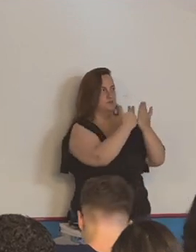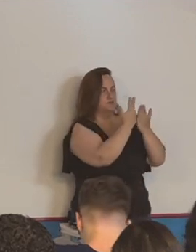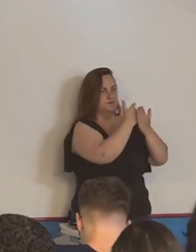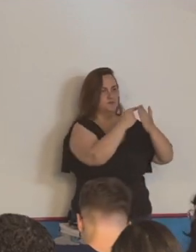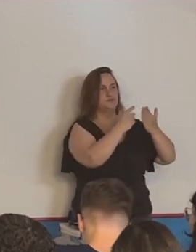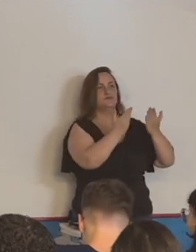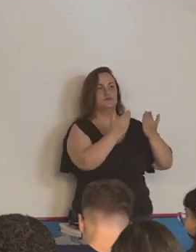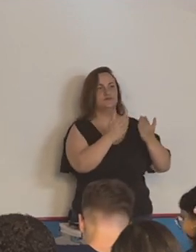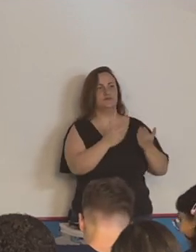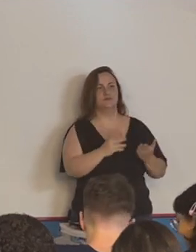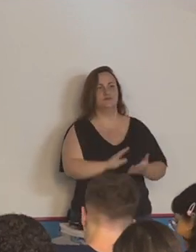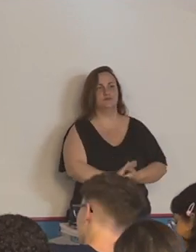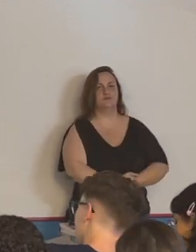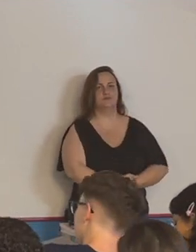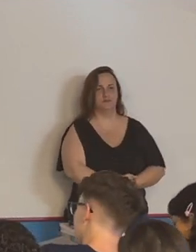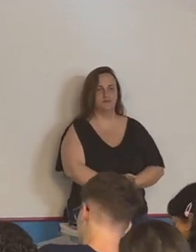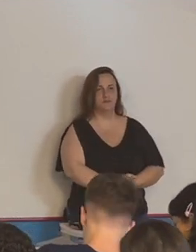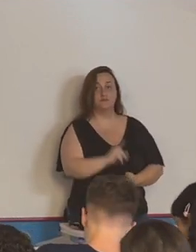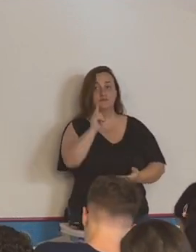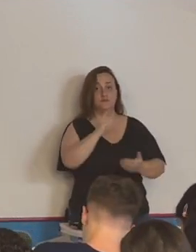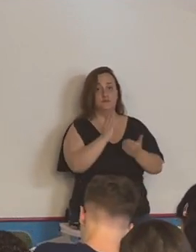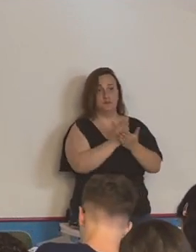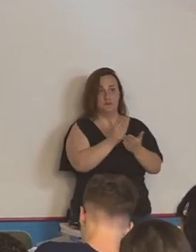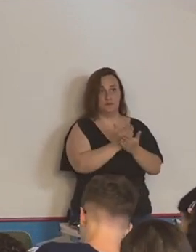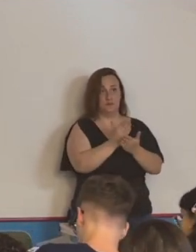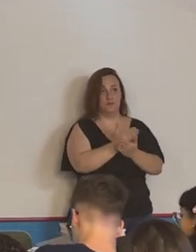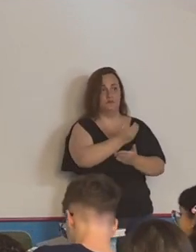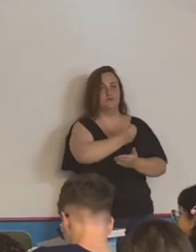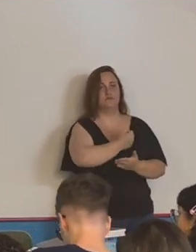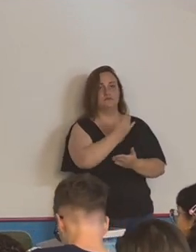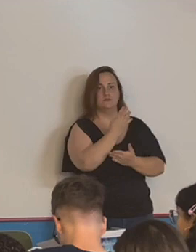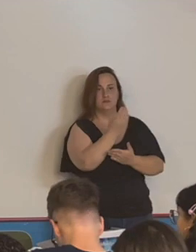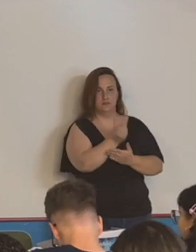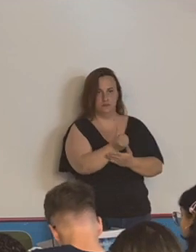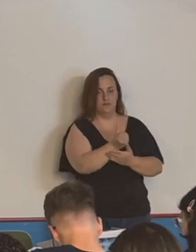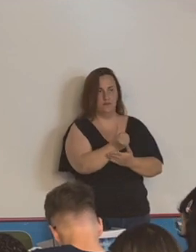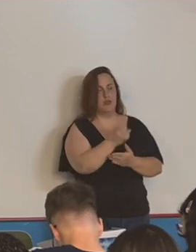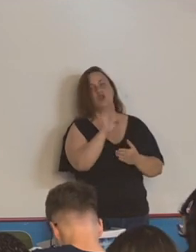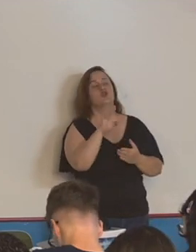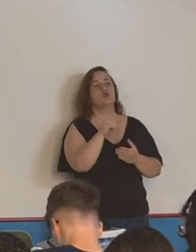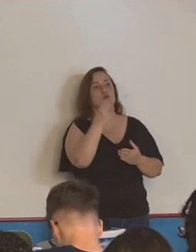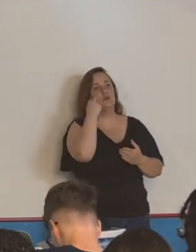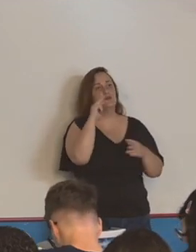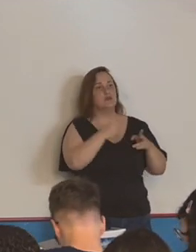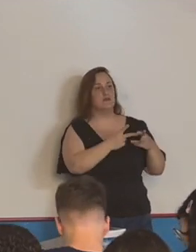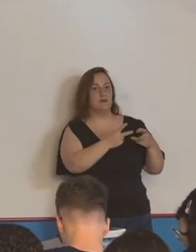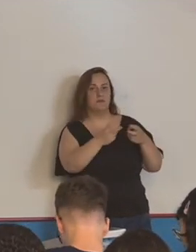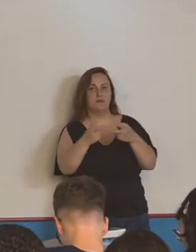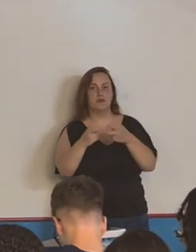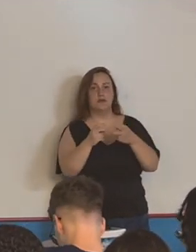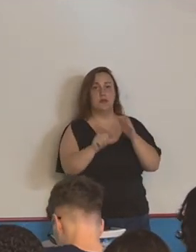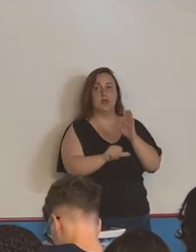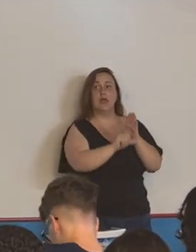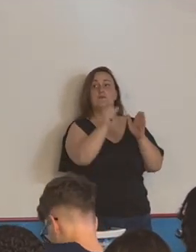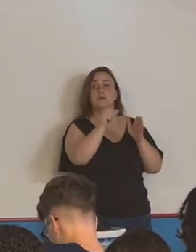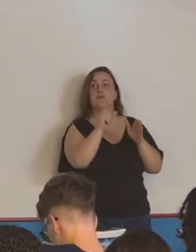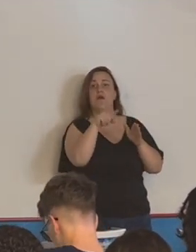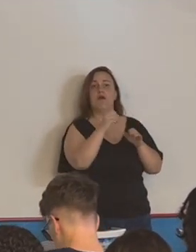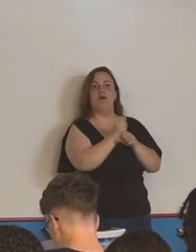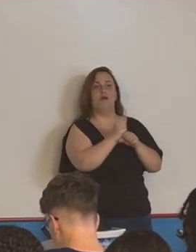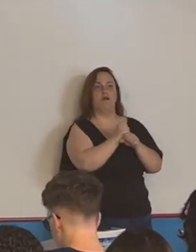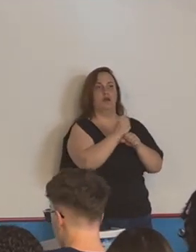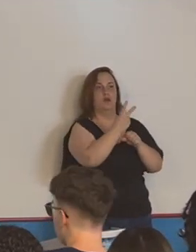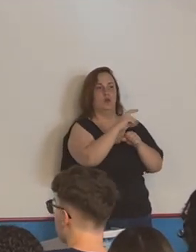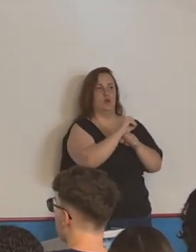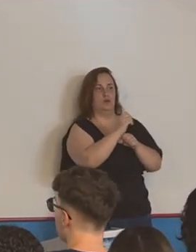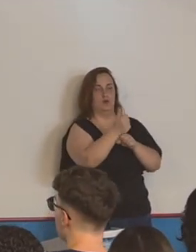na página 46, esse aqui é o processo de transição. Então, só para vocês terem uma ideia, a minha primeira pintura de 2011 essa